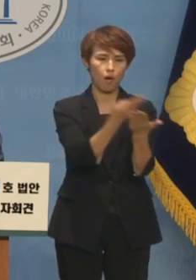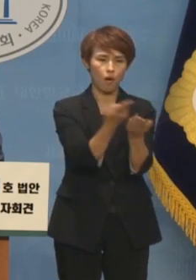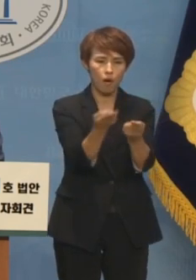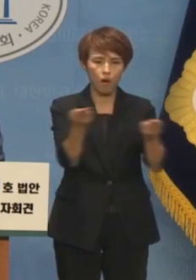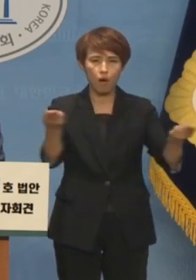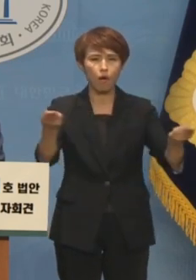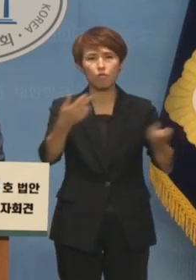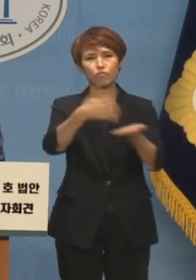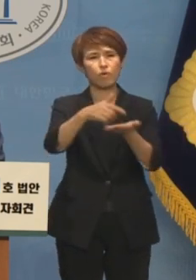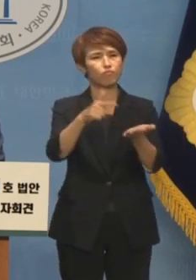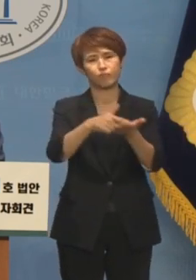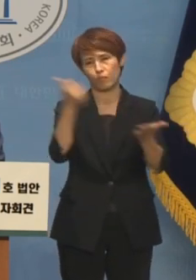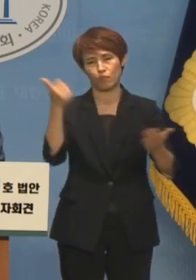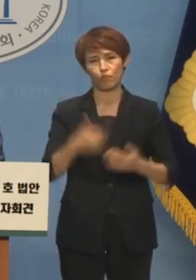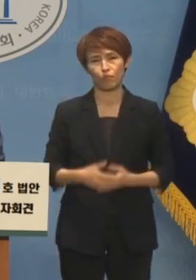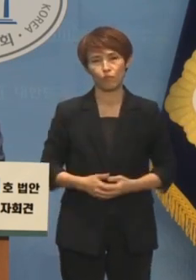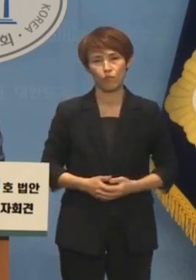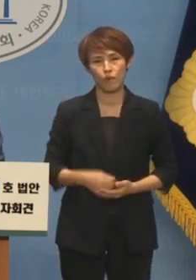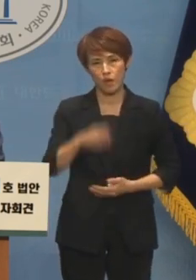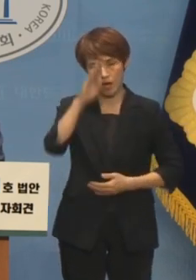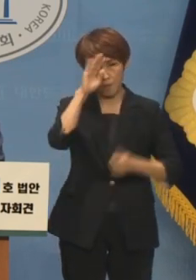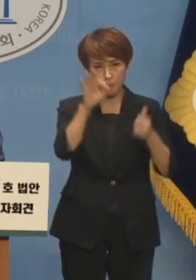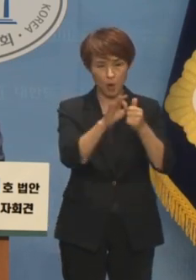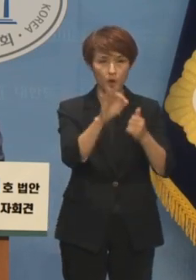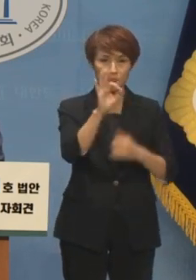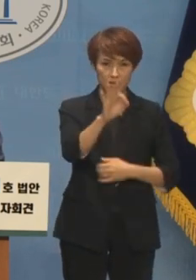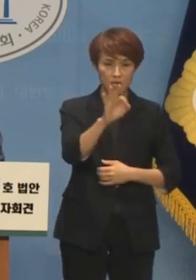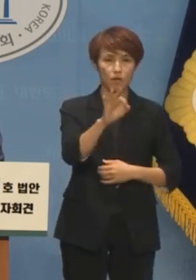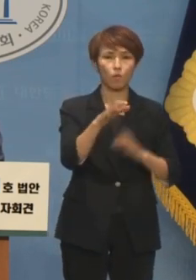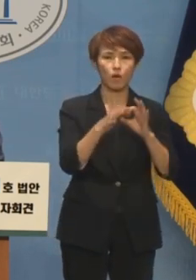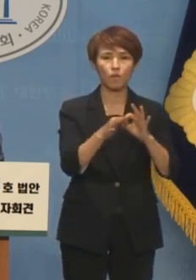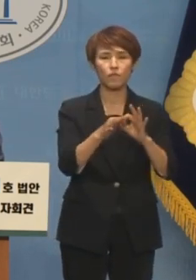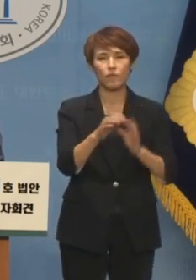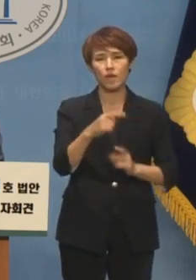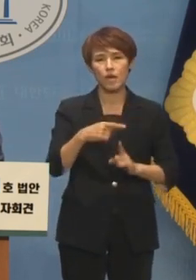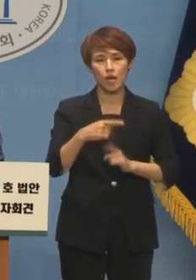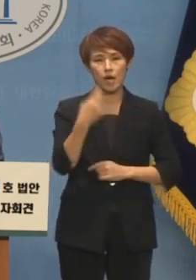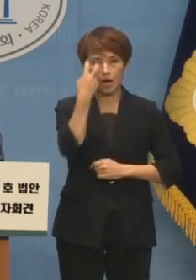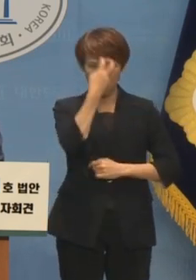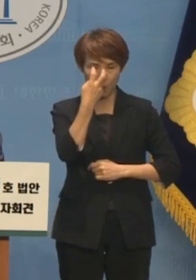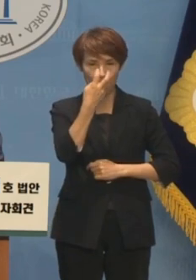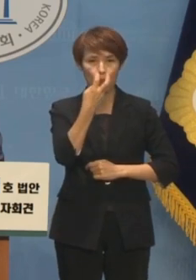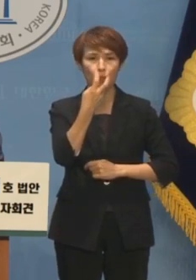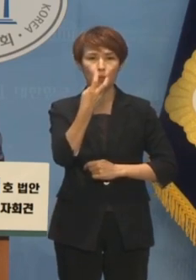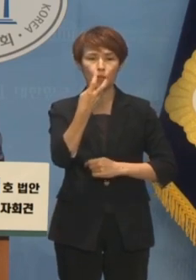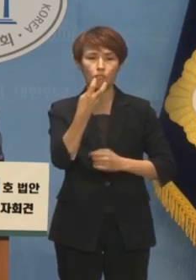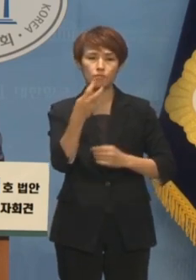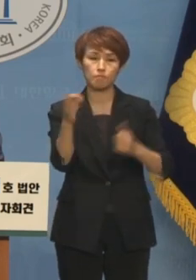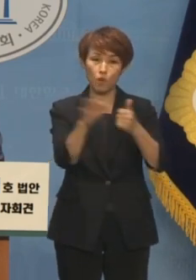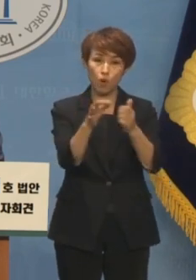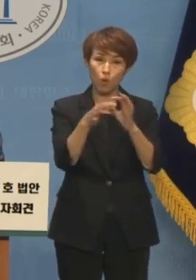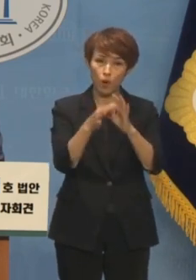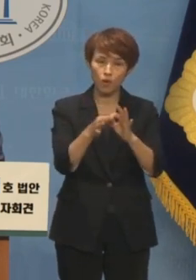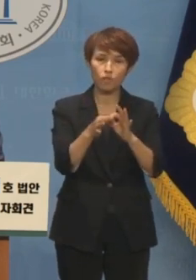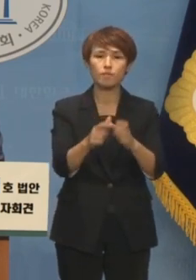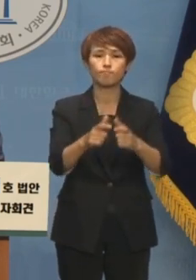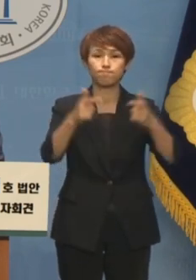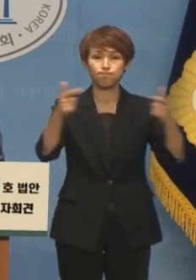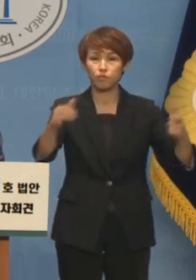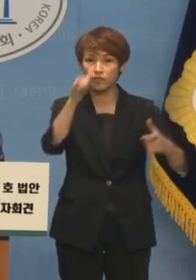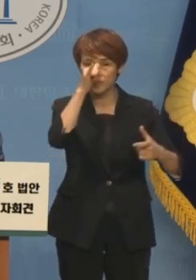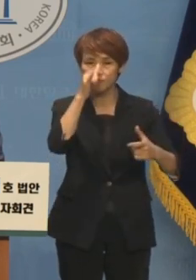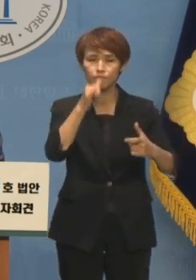부족합니다. 저는 간병비 급여와 함께 간호간병 통합 서비스 확대를 도모하는 제도 개선도